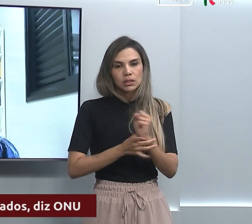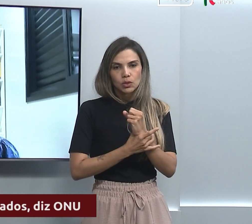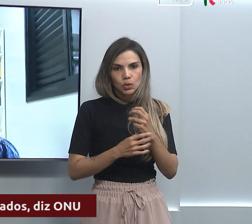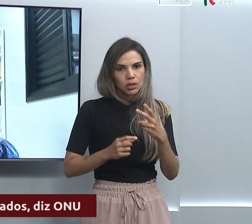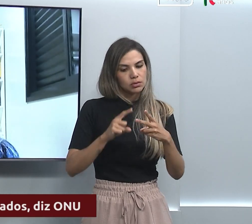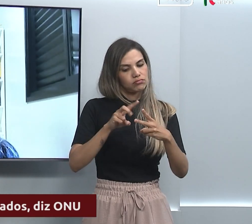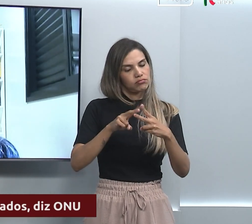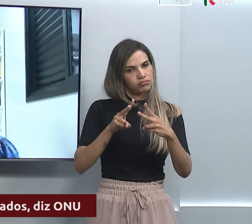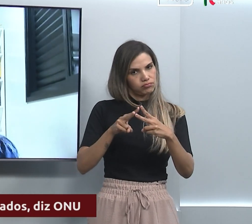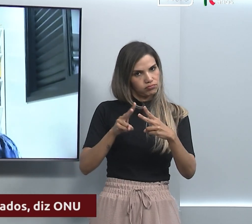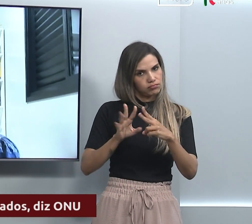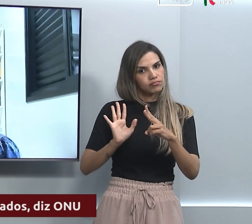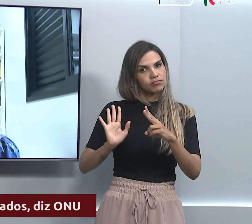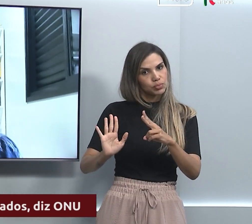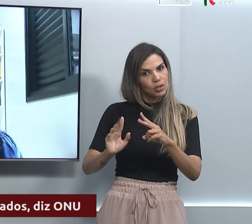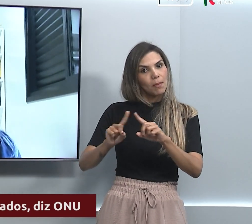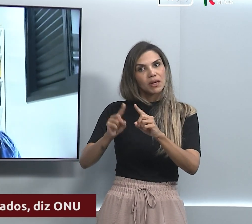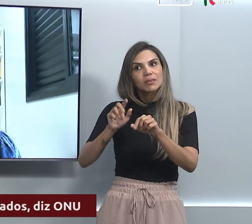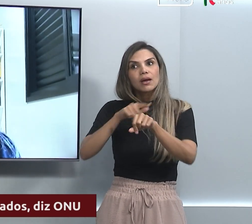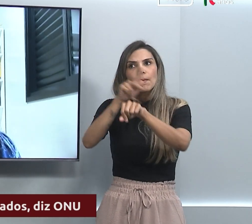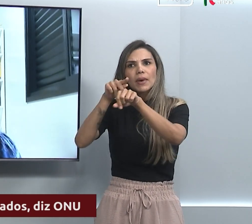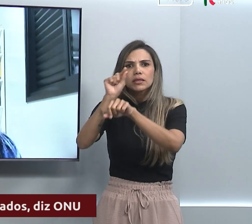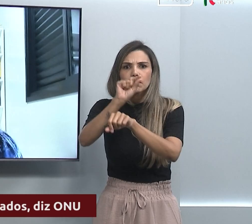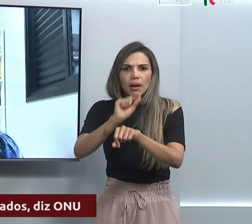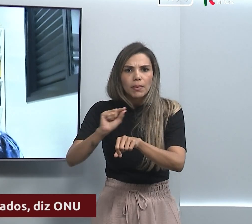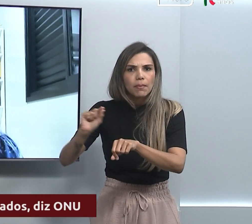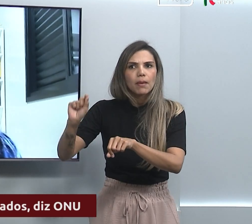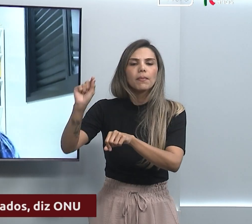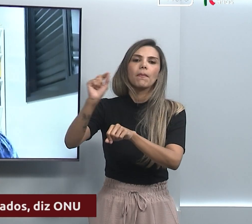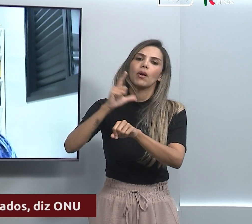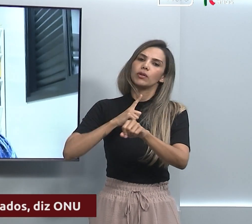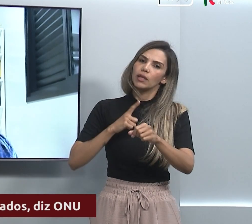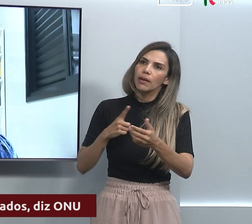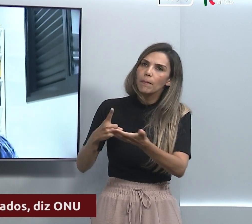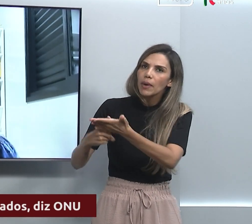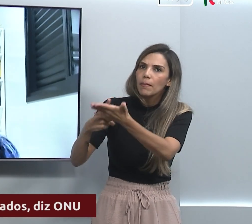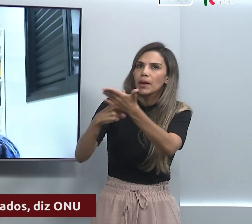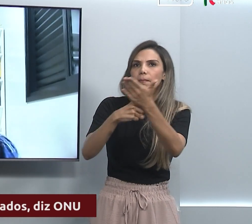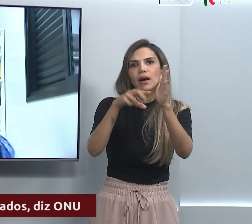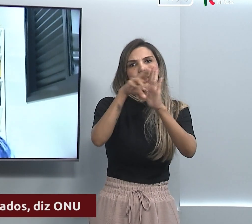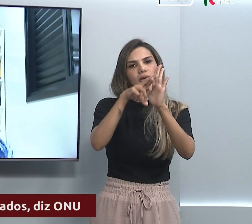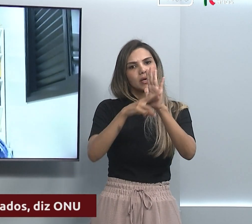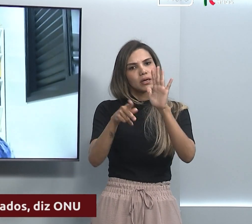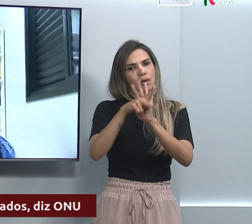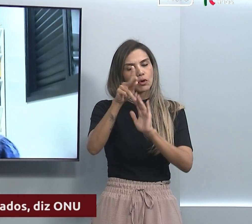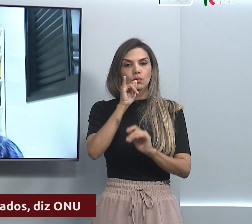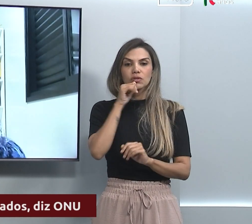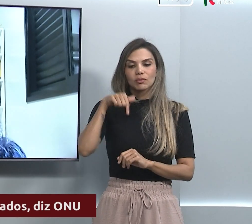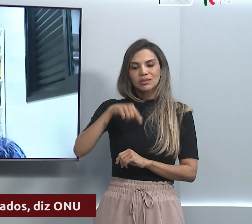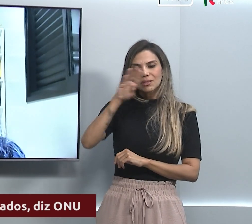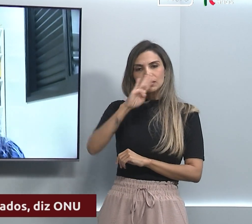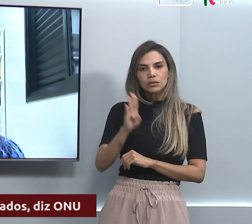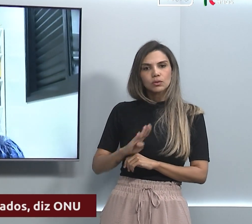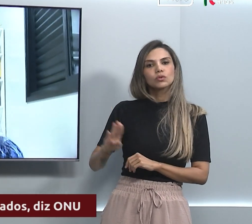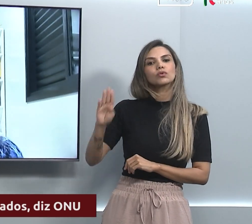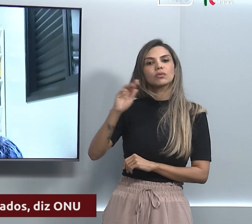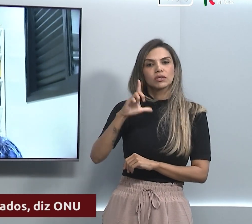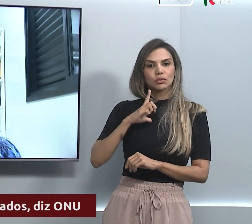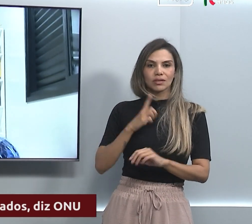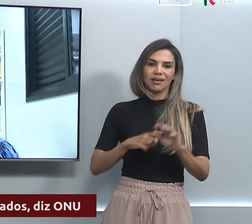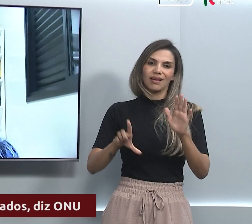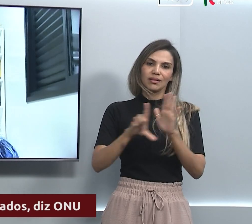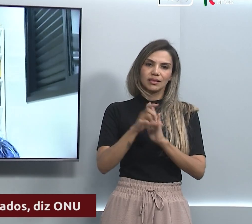conjunto de normas, só que cada país aplica isso a partir da sua normativa interna. No Brasil, por exemplo, nós temos a lei